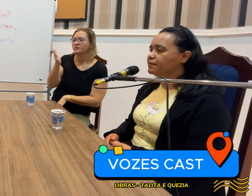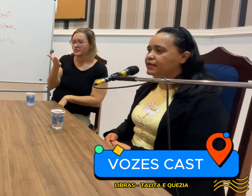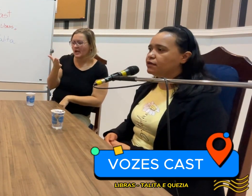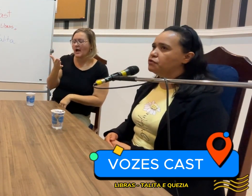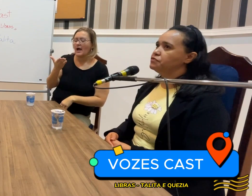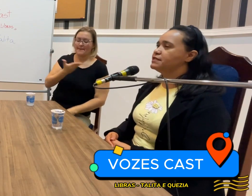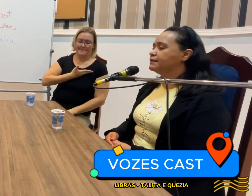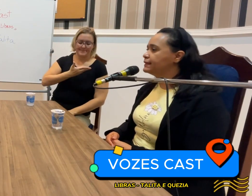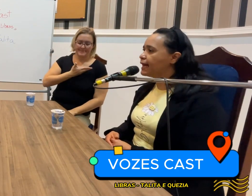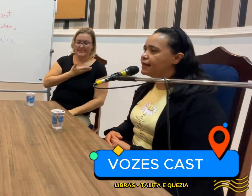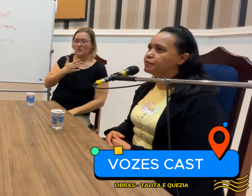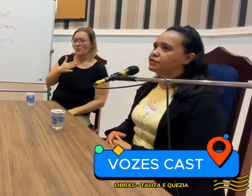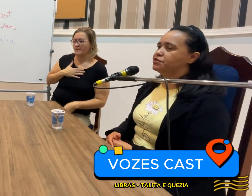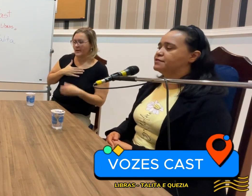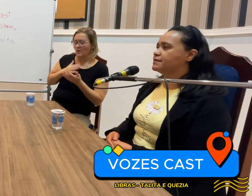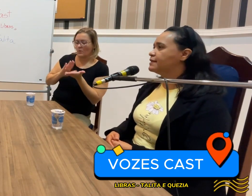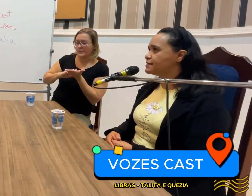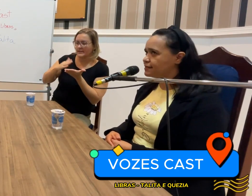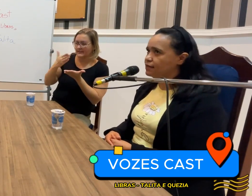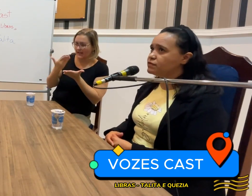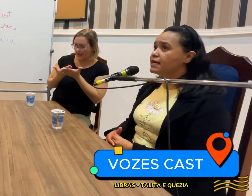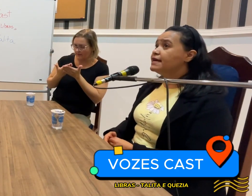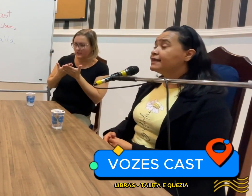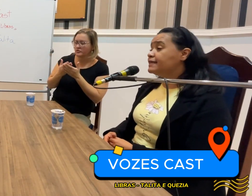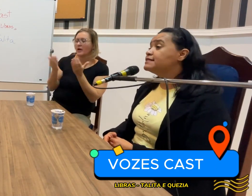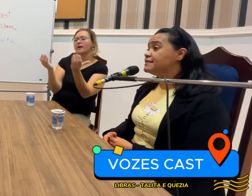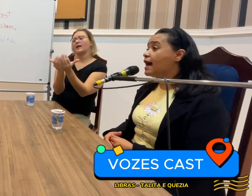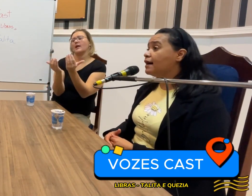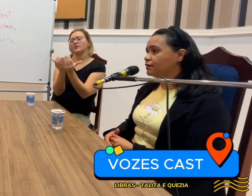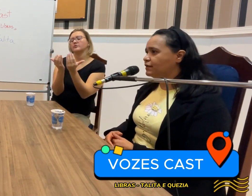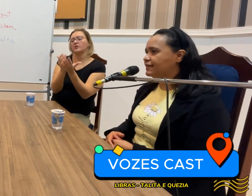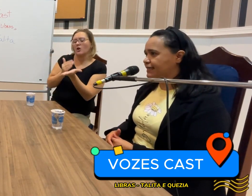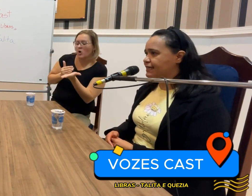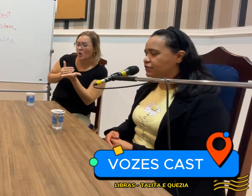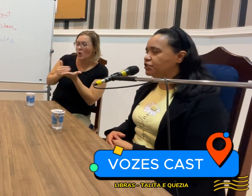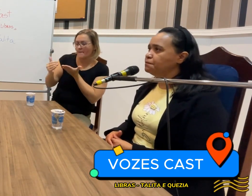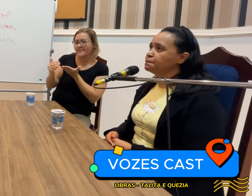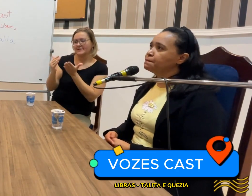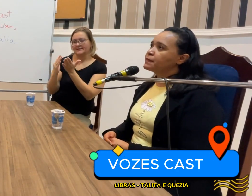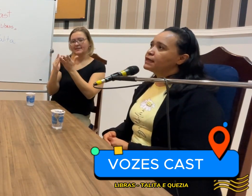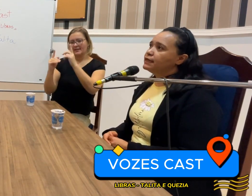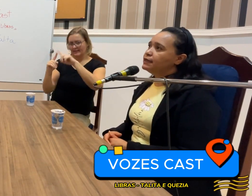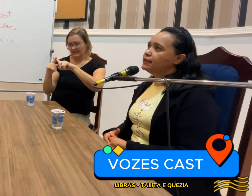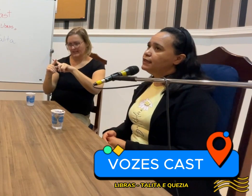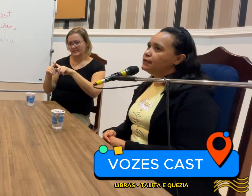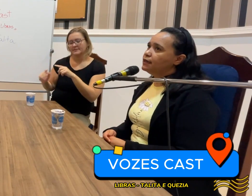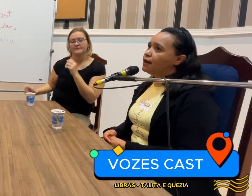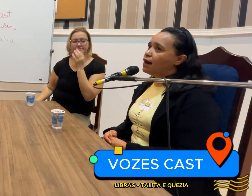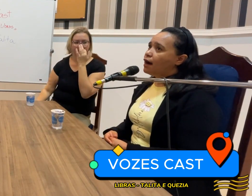diversos amigos, intérpretes cristãos que iniciaram na igreja.